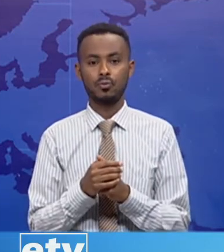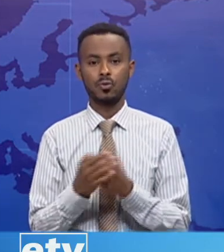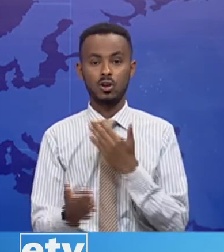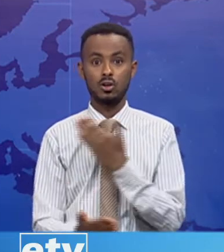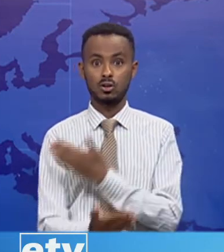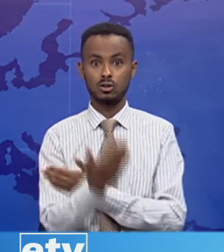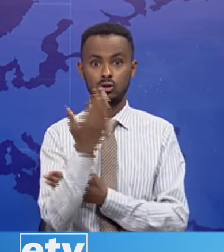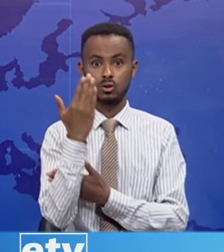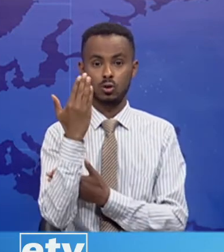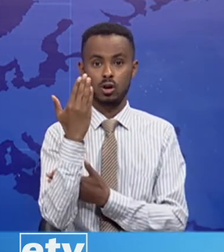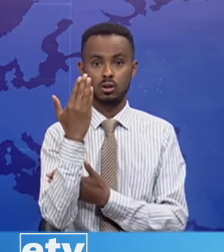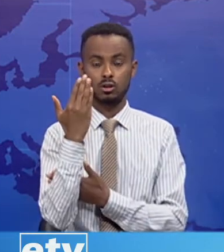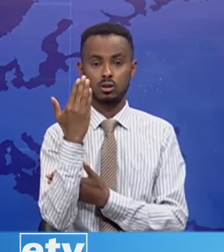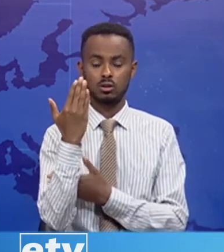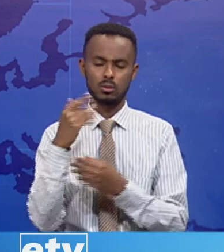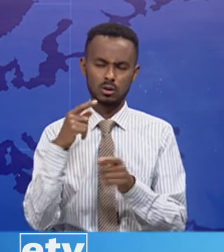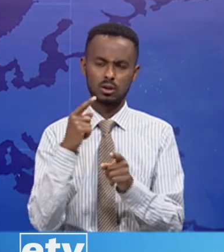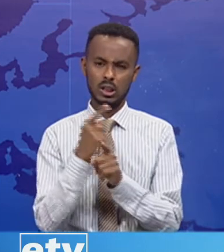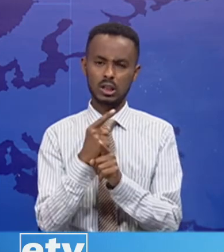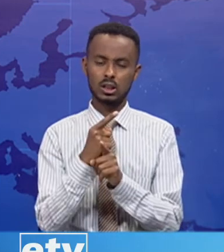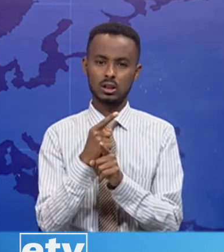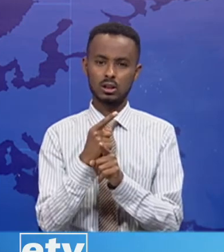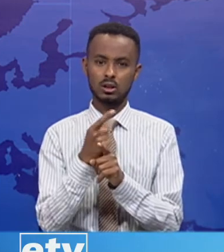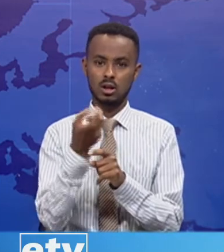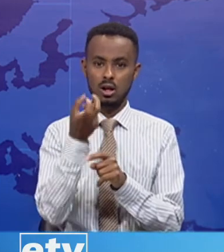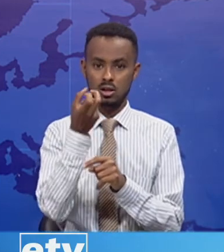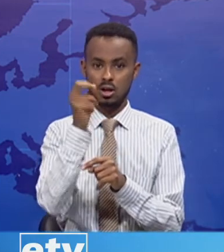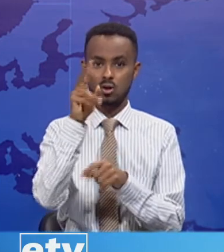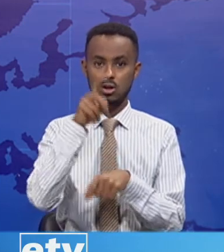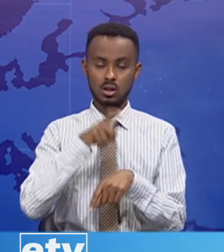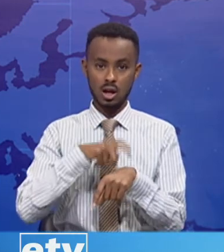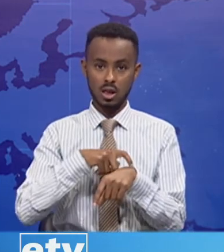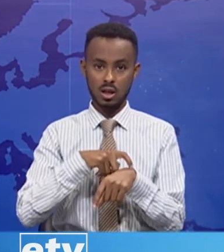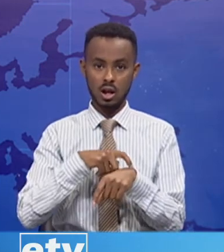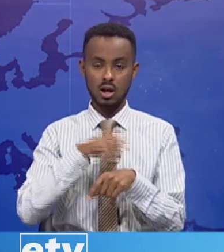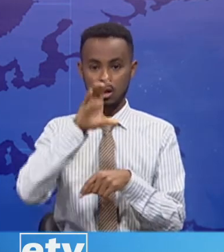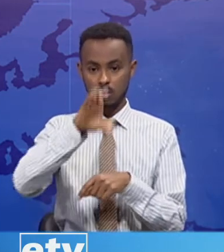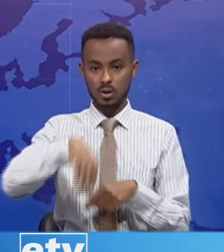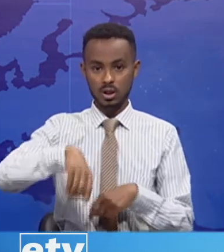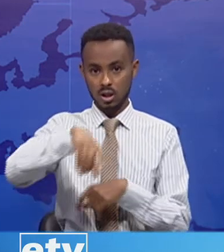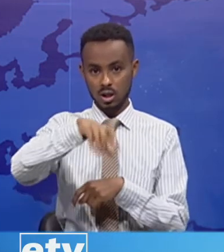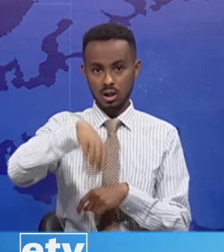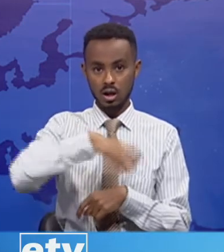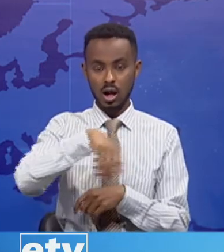ጧት ሌክ 12 ሰዓት ላይ መስቀል አደባባይ